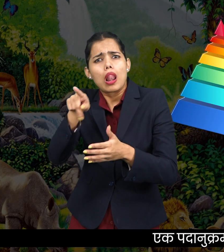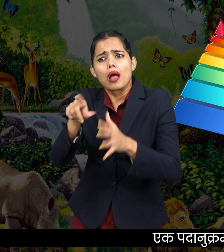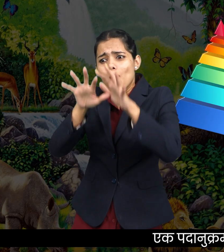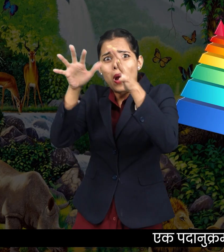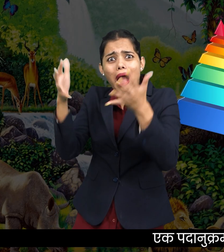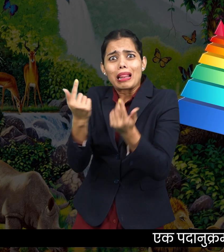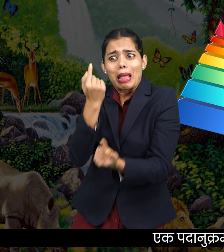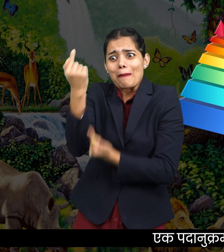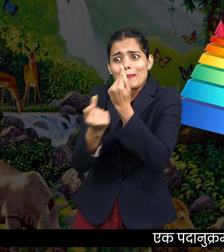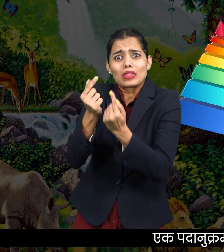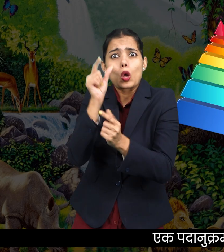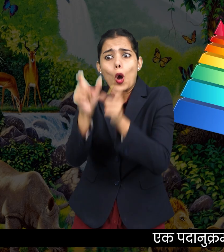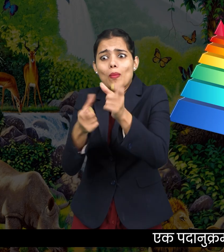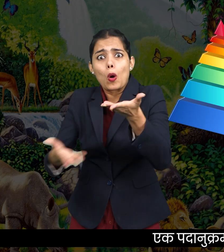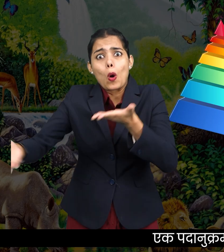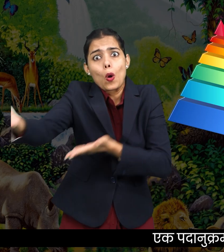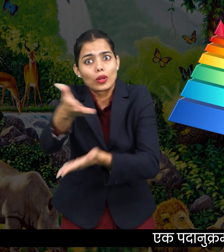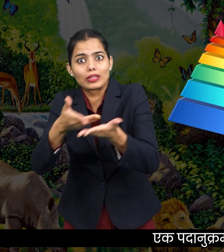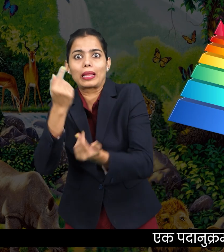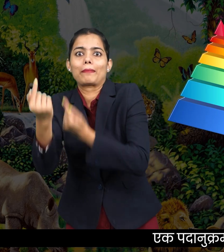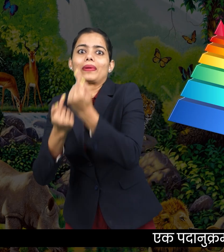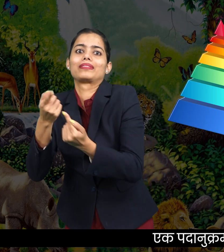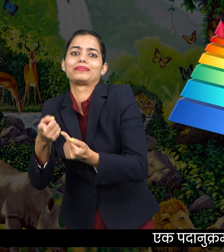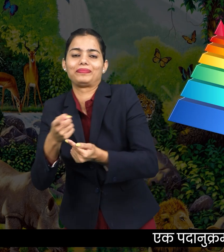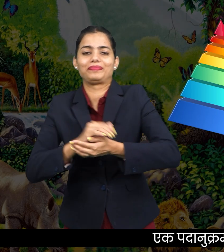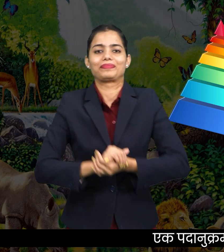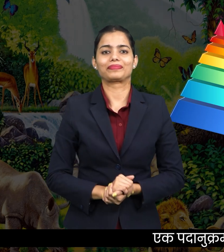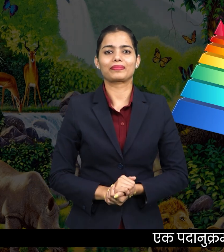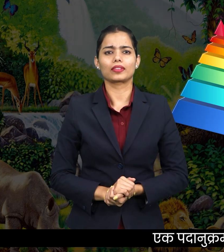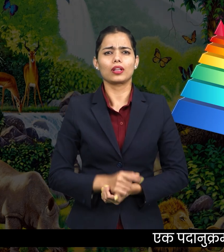एक पदानुक्रम तयार केला जातो.